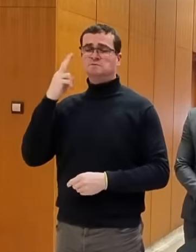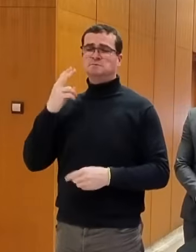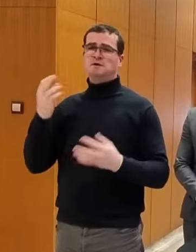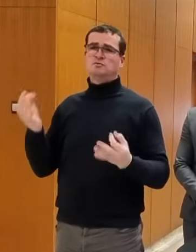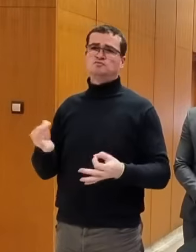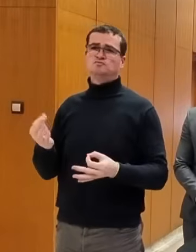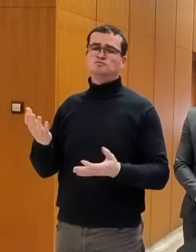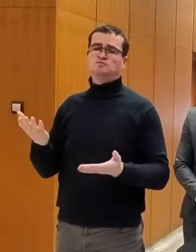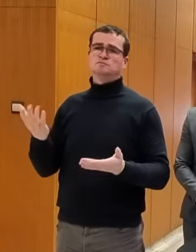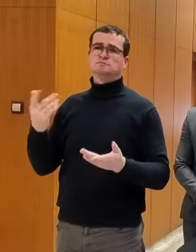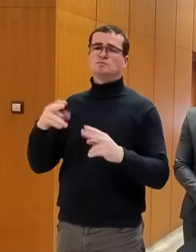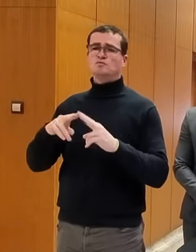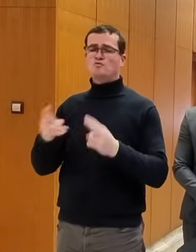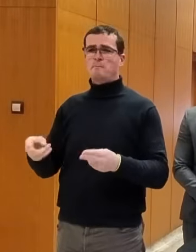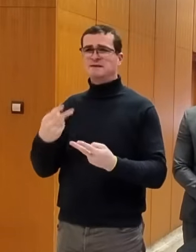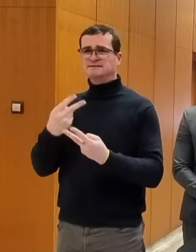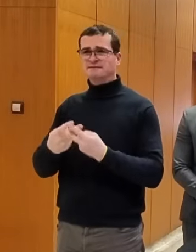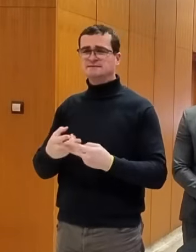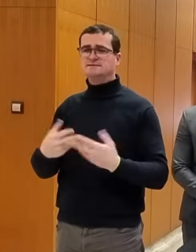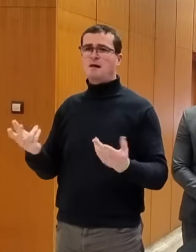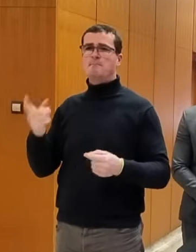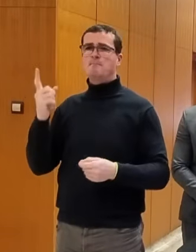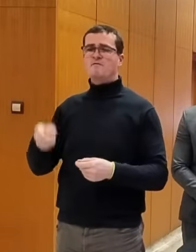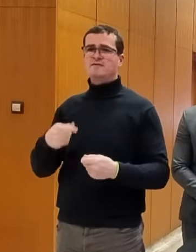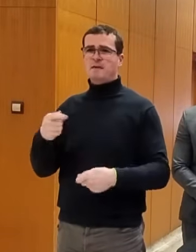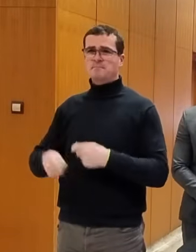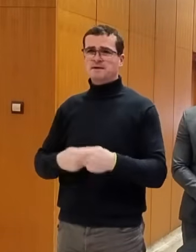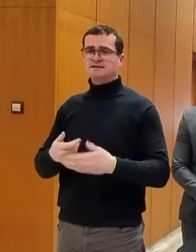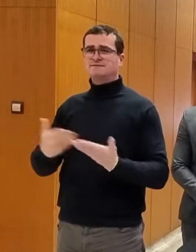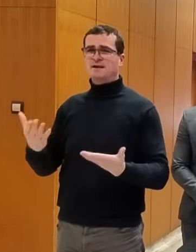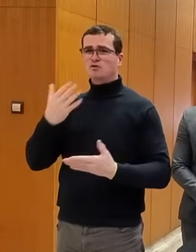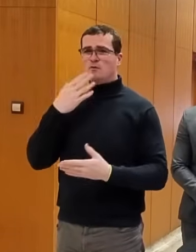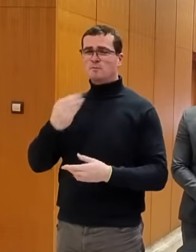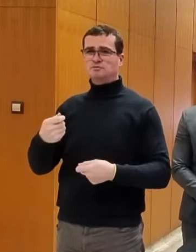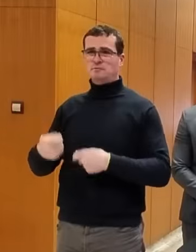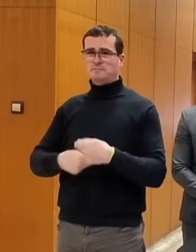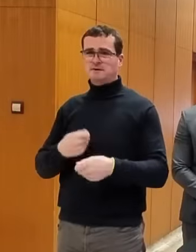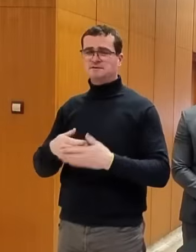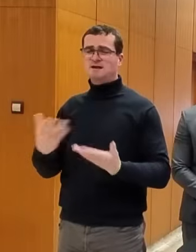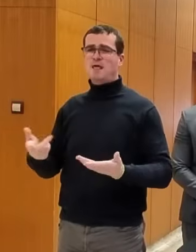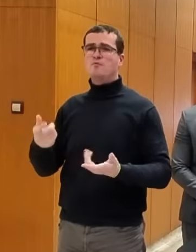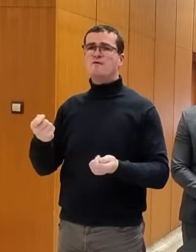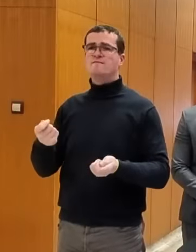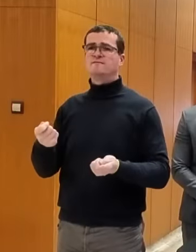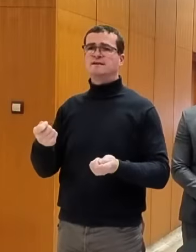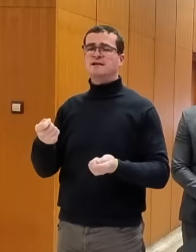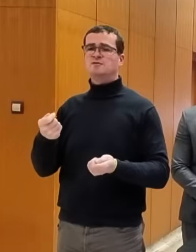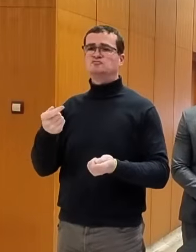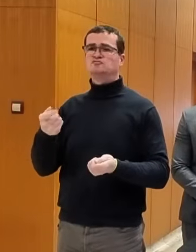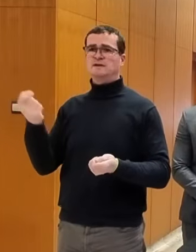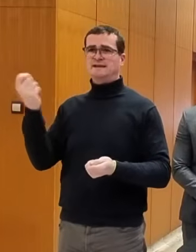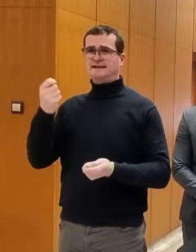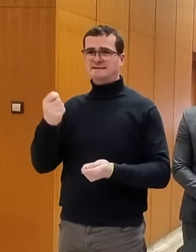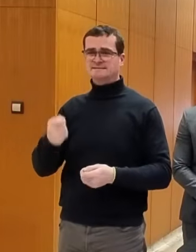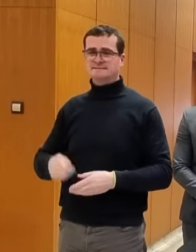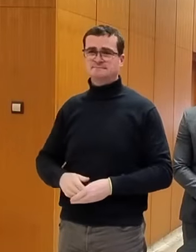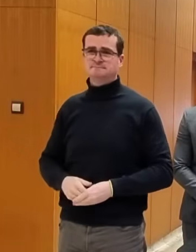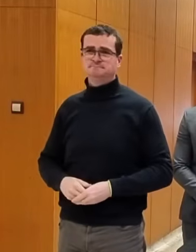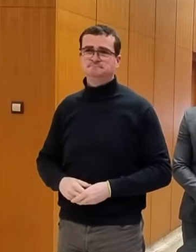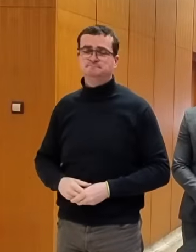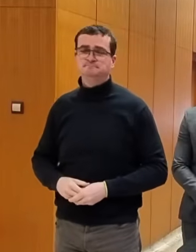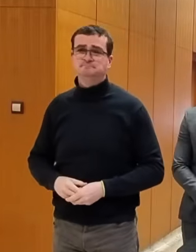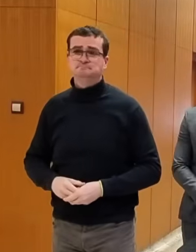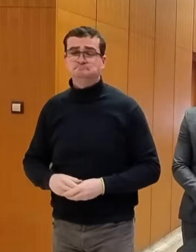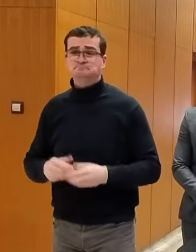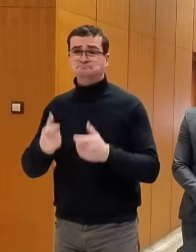už domáce väzenie, či už povinná práca, verejnoprospešné práce, alebo finančný trest.